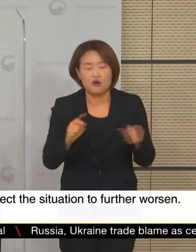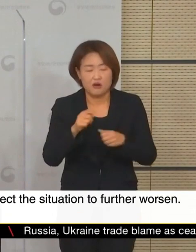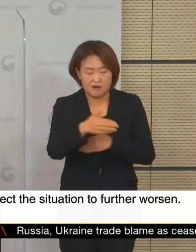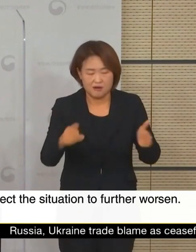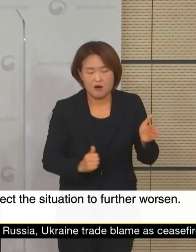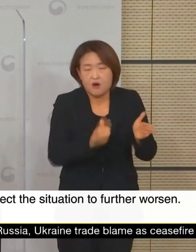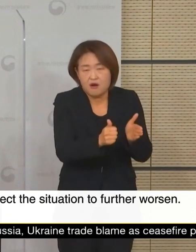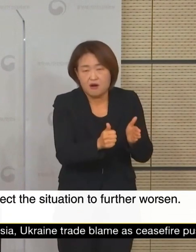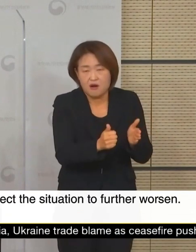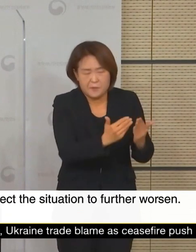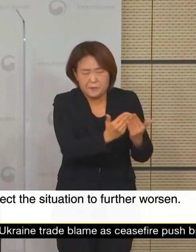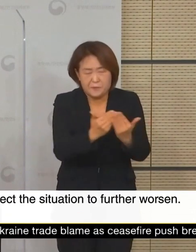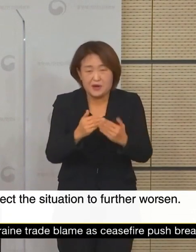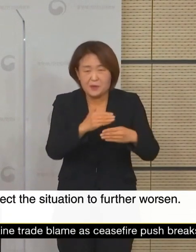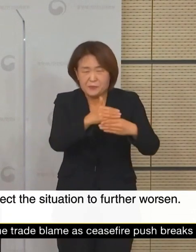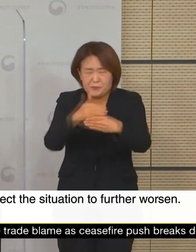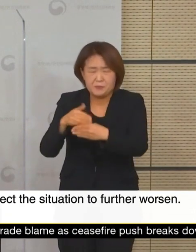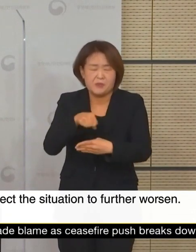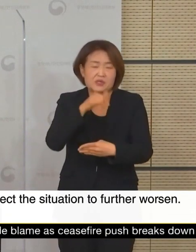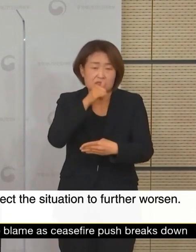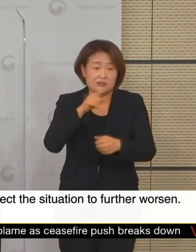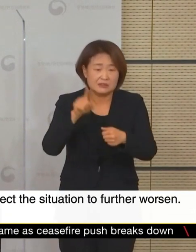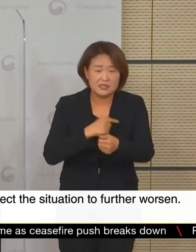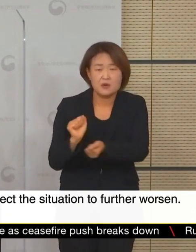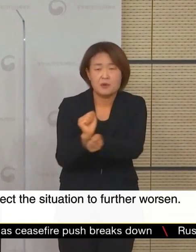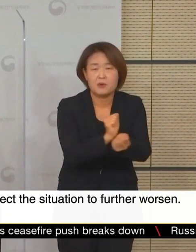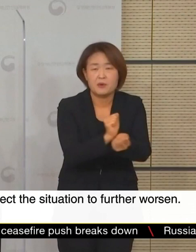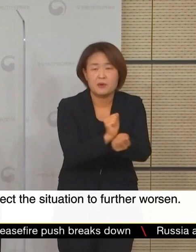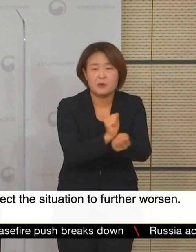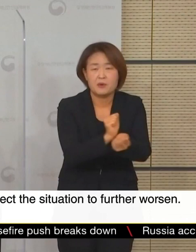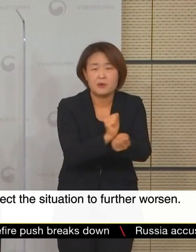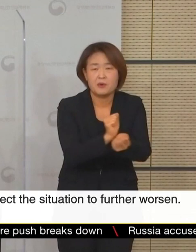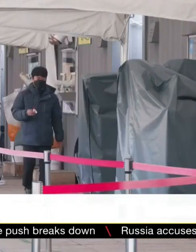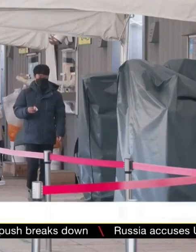상당히 지금 방역 상황은 악화가 될 것으로 예측을 하고 있습니다.